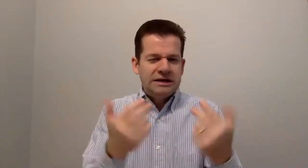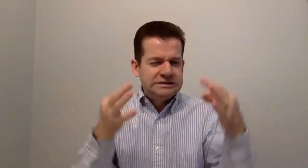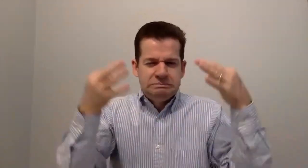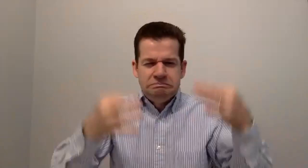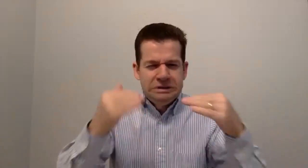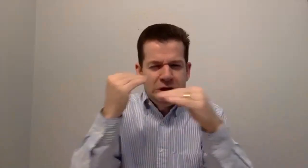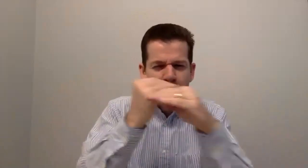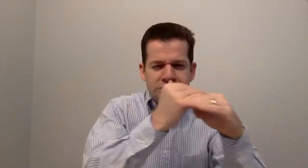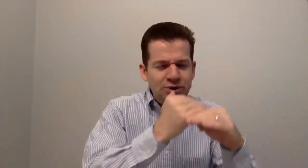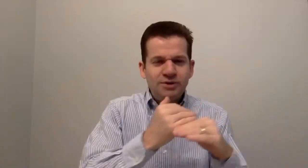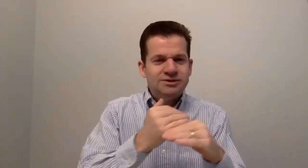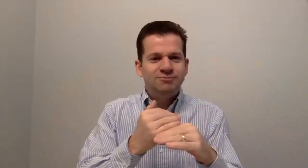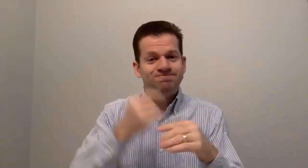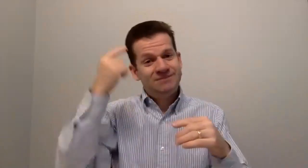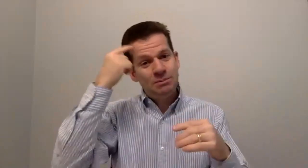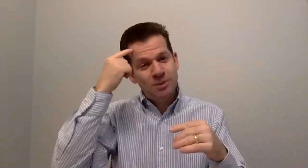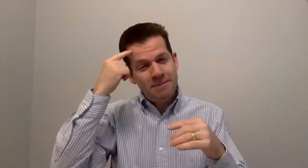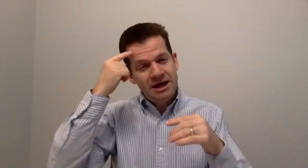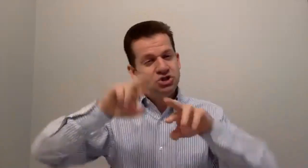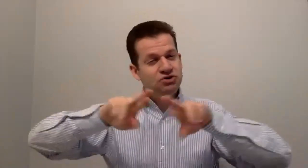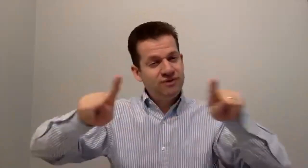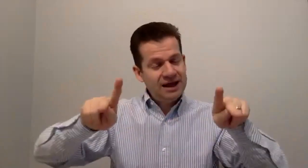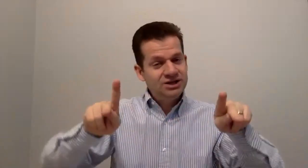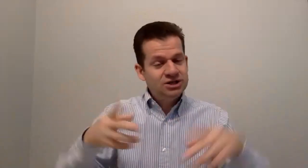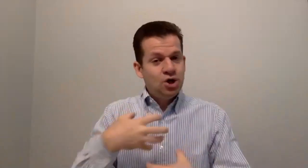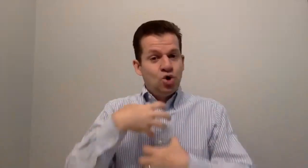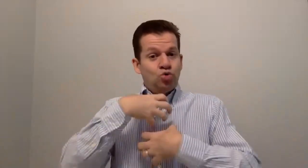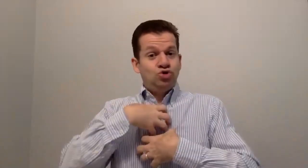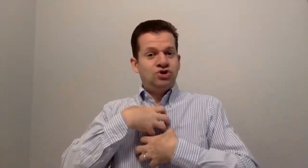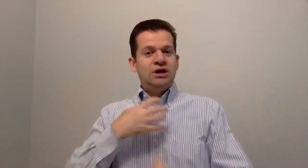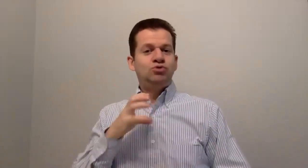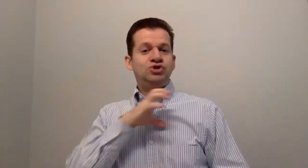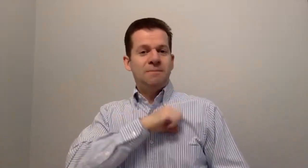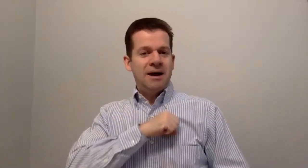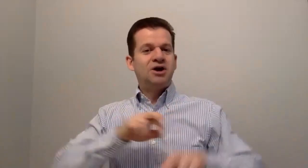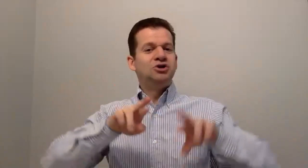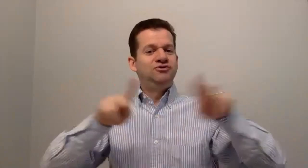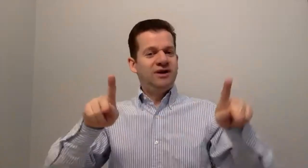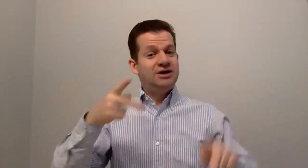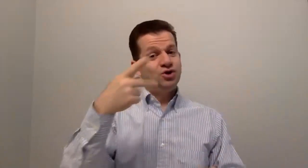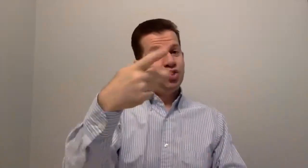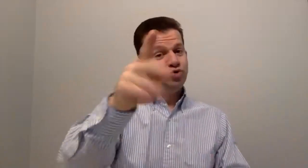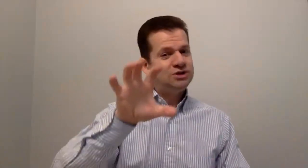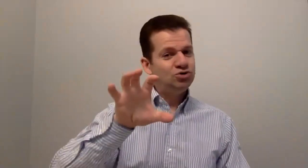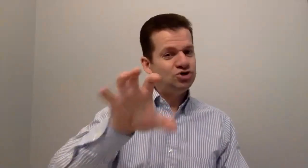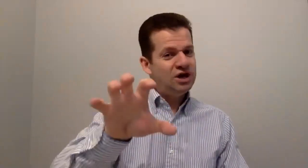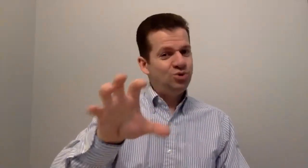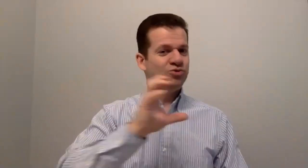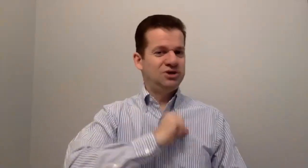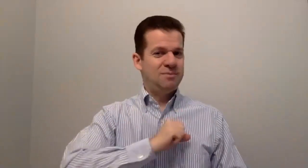iguais, igualzinho. Temos uma mente diferente, um jeito de amar diferente, o seu jeito de